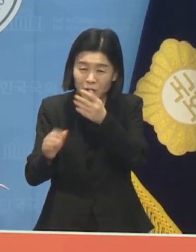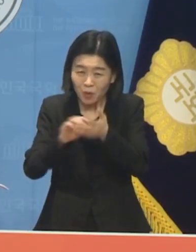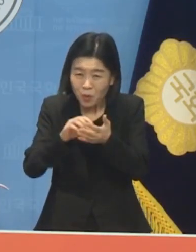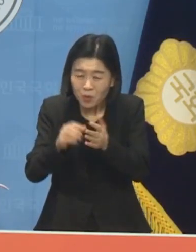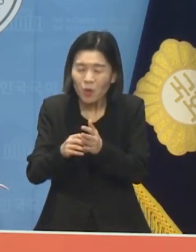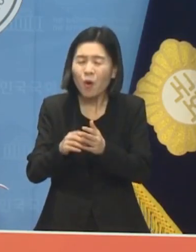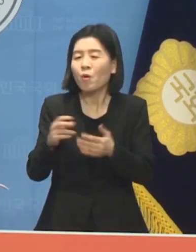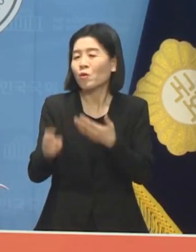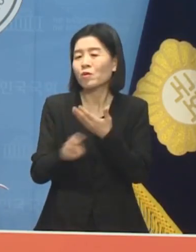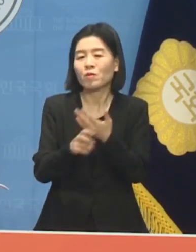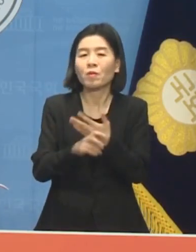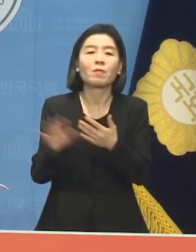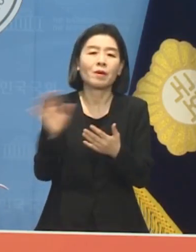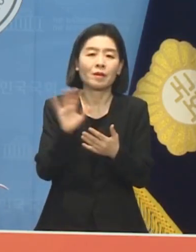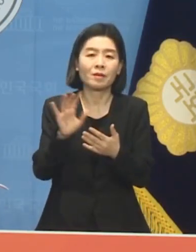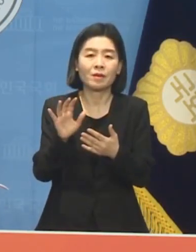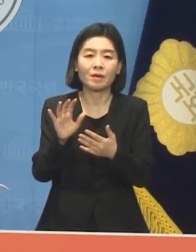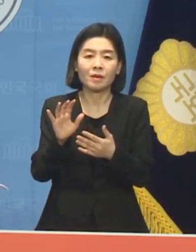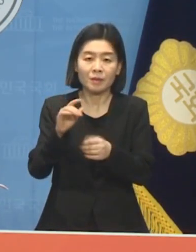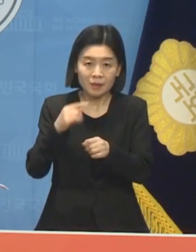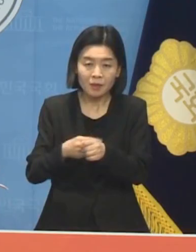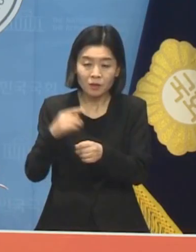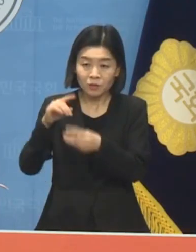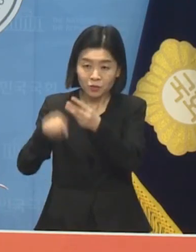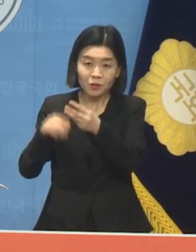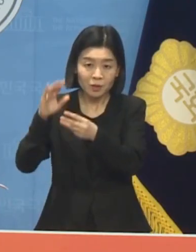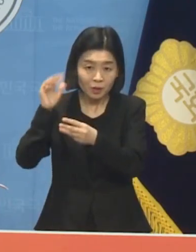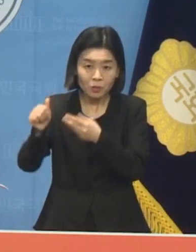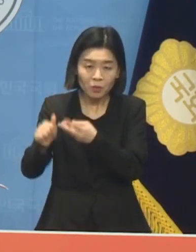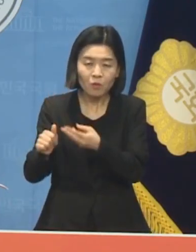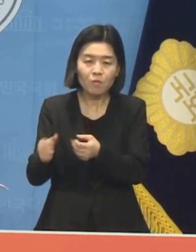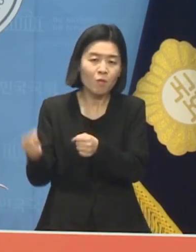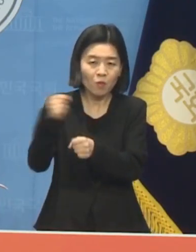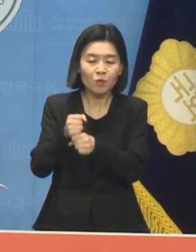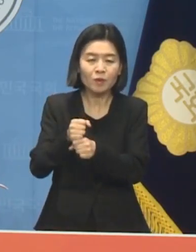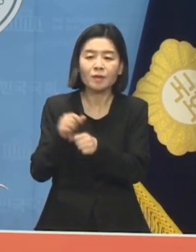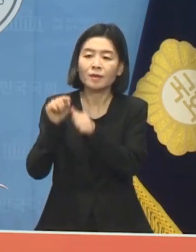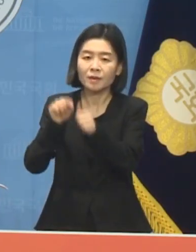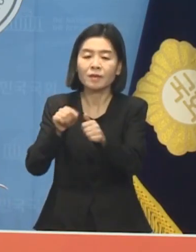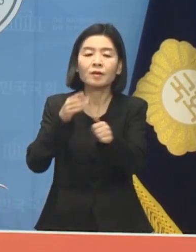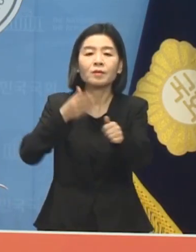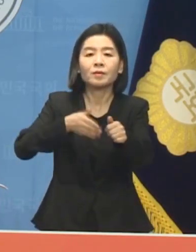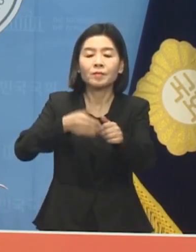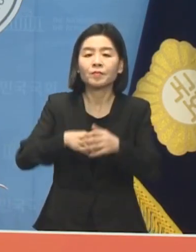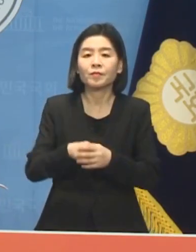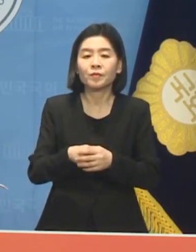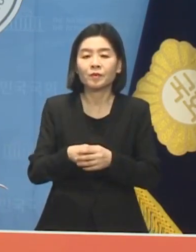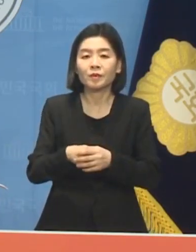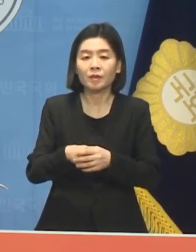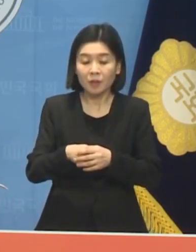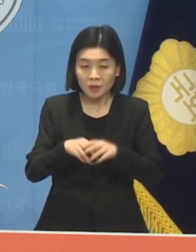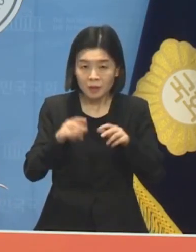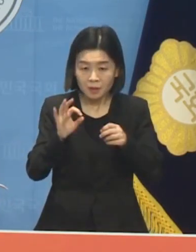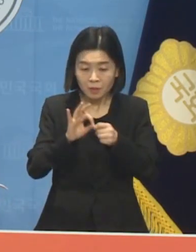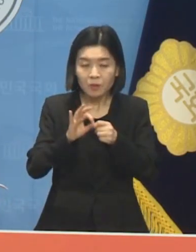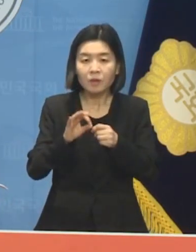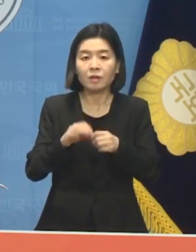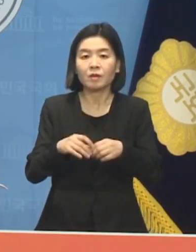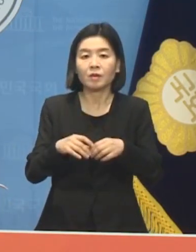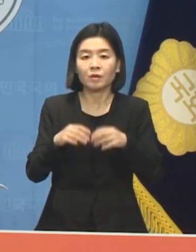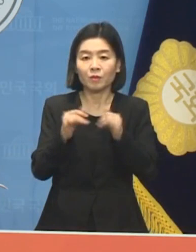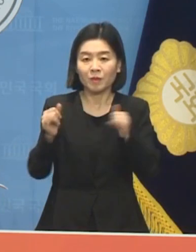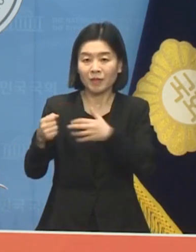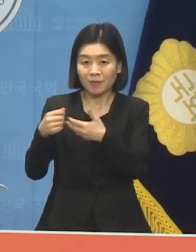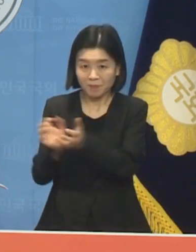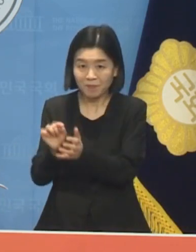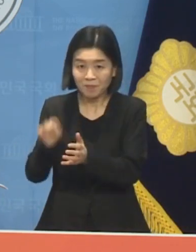그러므로 윤석열 대통령을 즉각 복귀시키라. 10번째, 윤석열 대통령과 집권 여당 국민의힘은